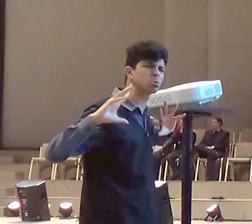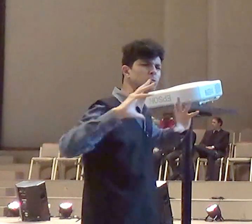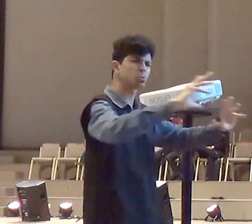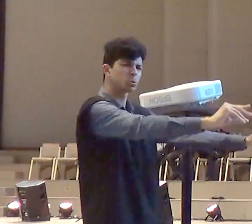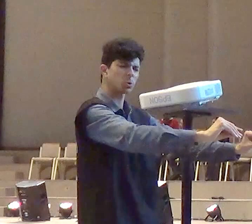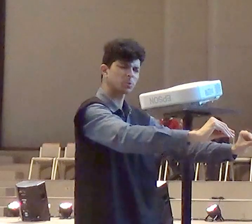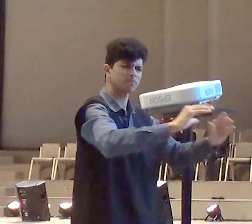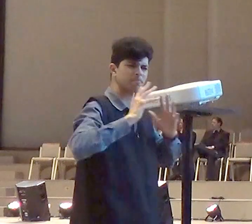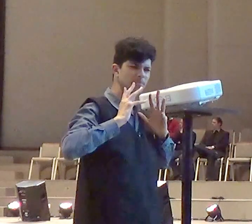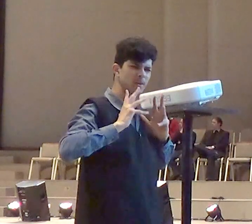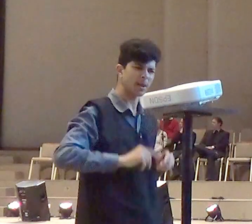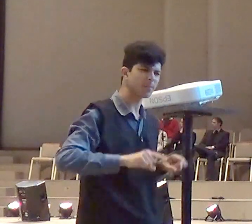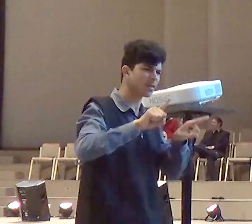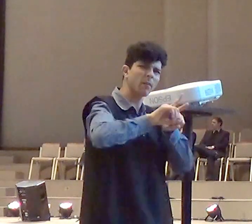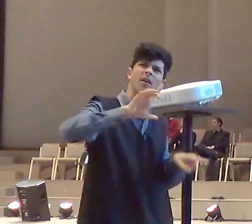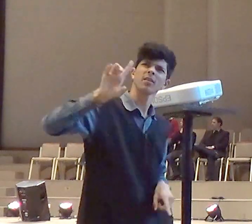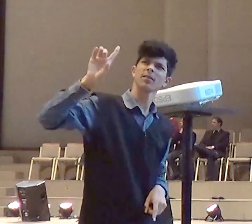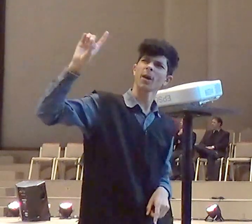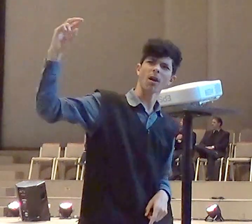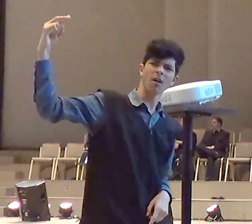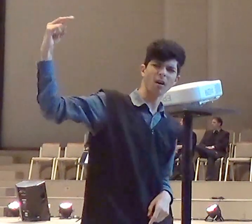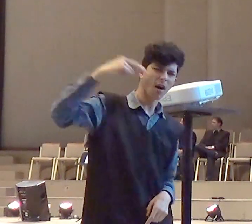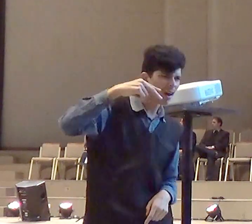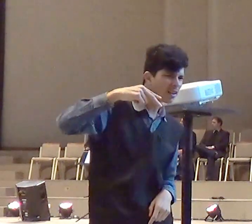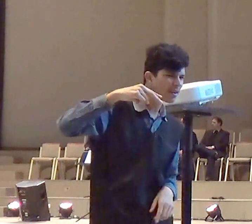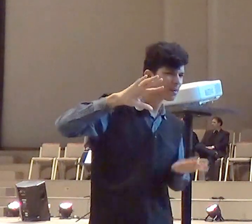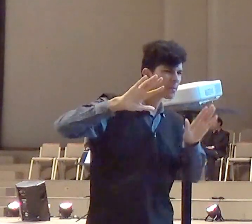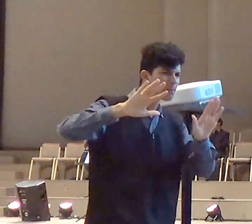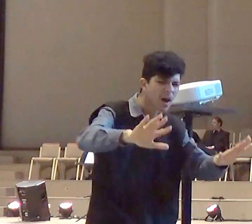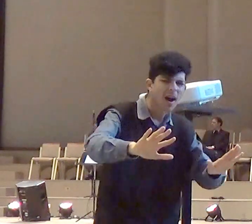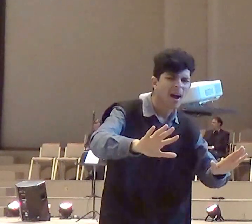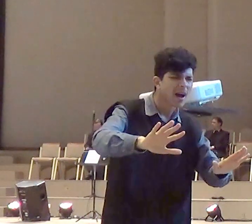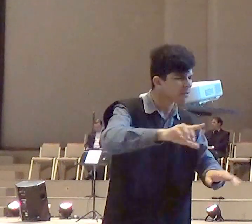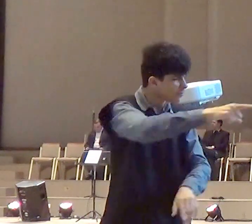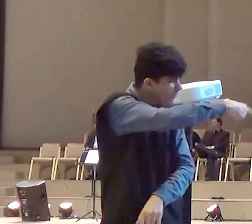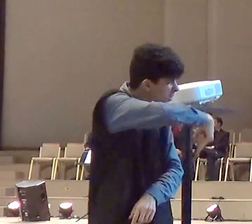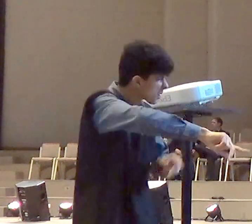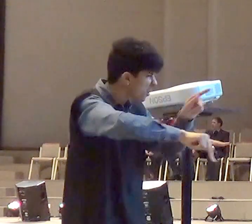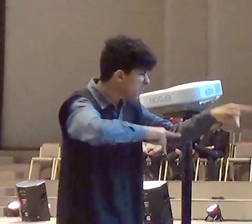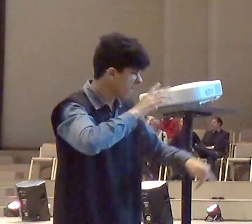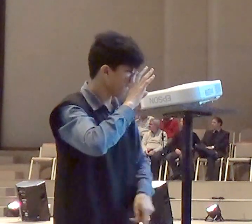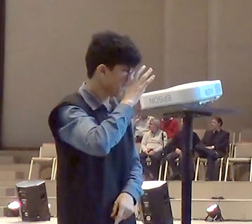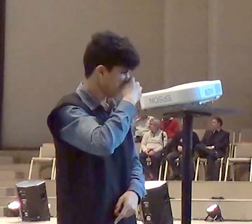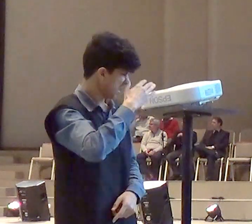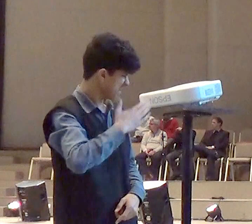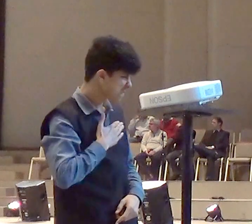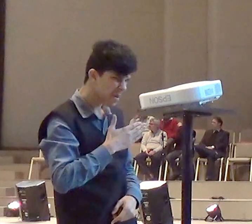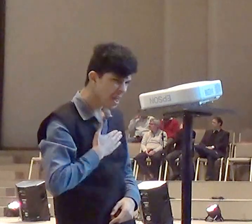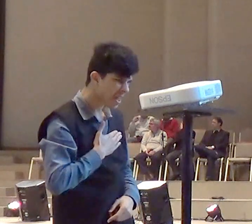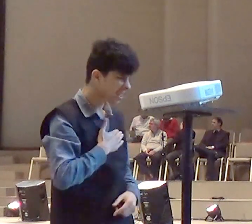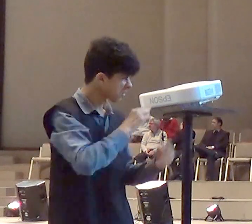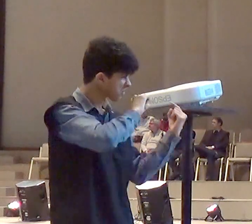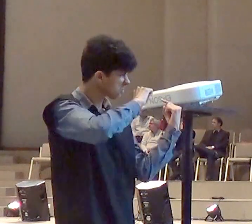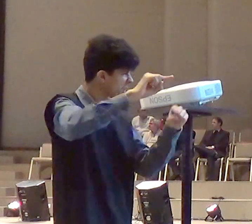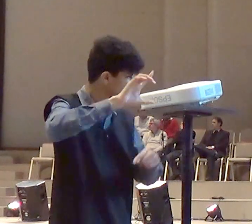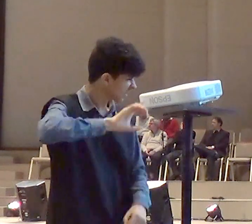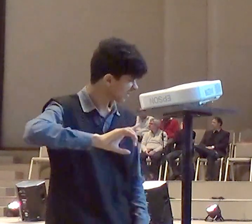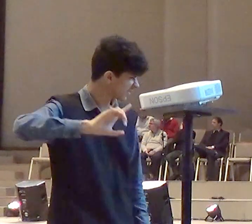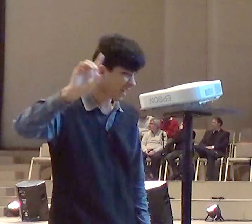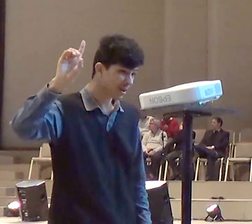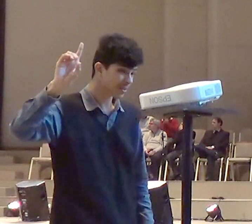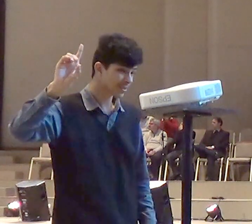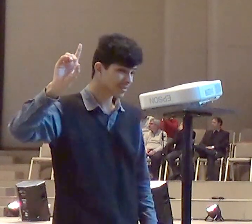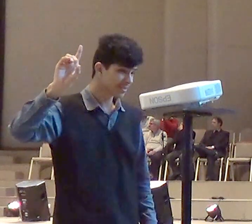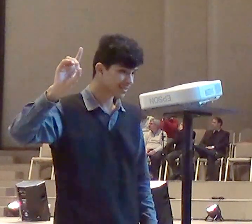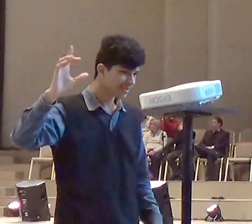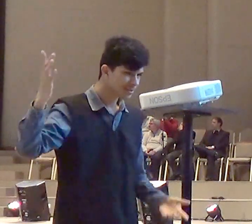o senhor está no meio deles e Então porque você se colocam acima da Assembleia do Senhor e quando ouviu